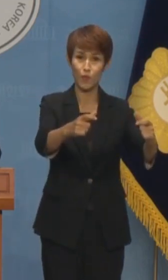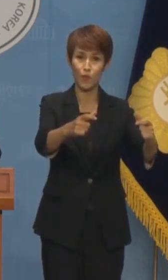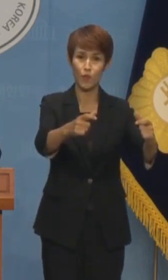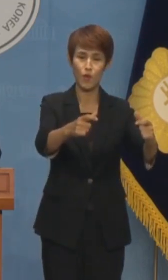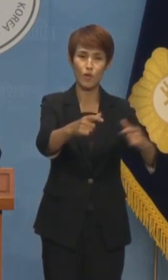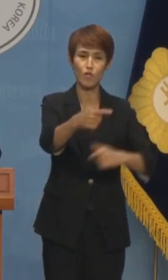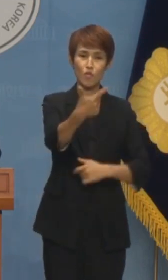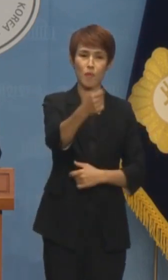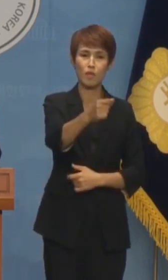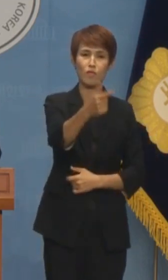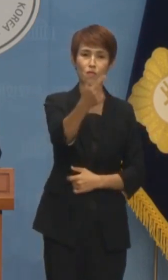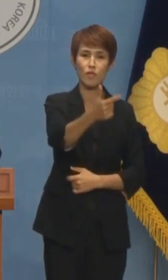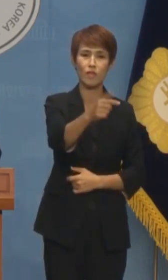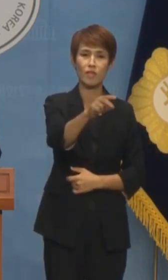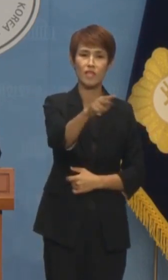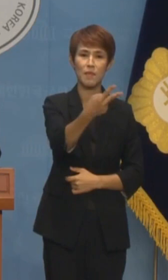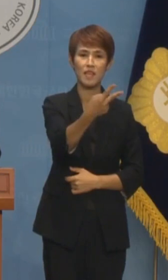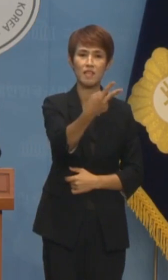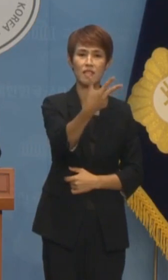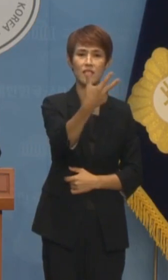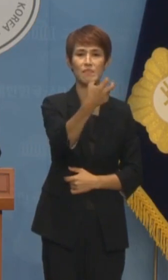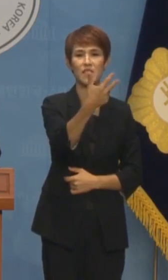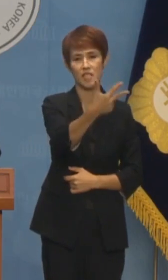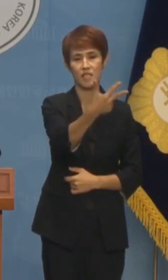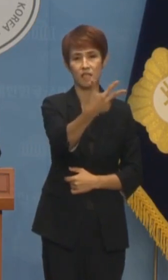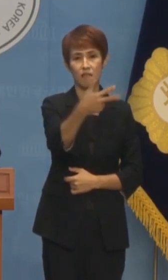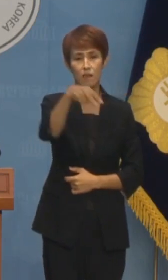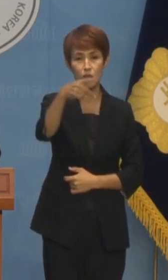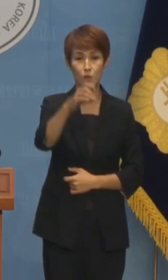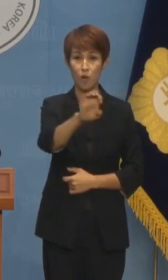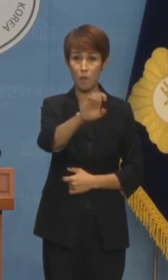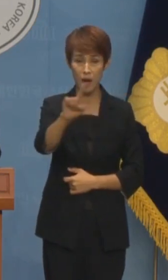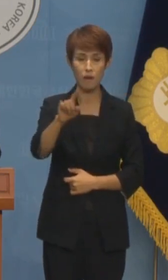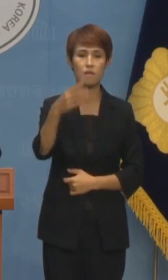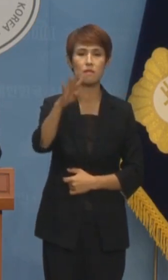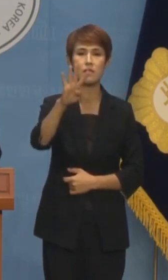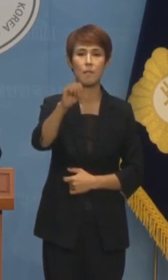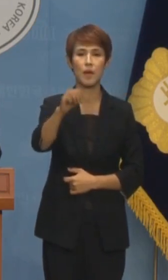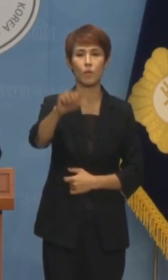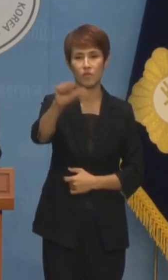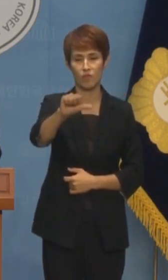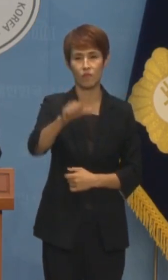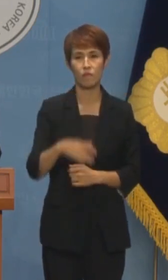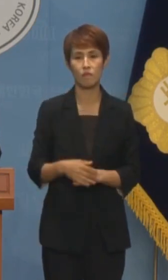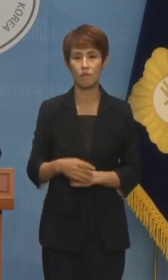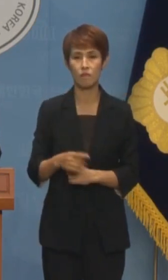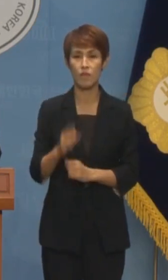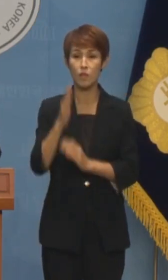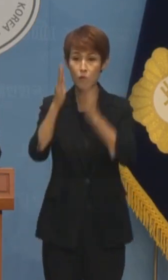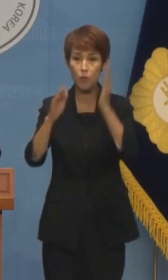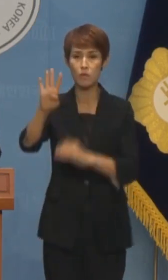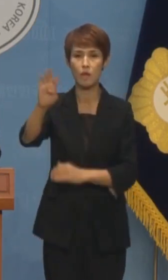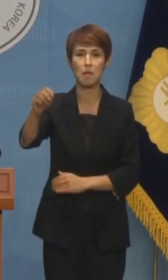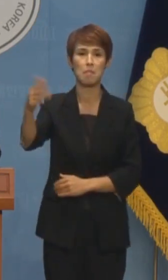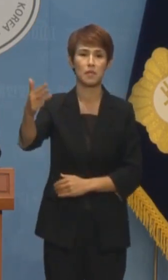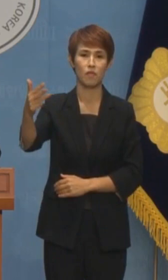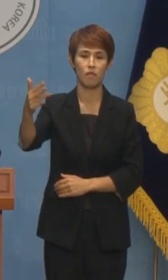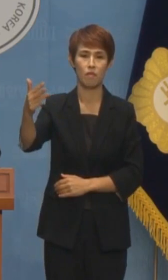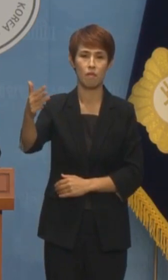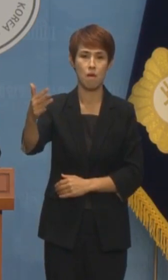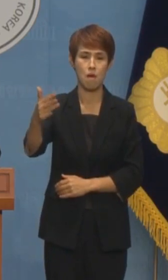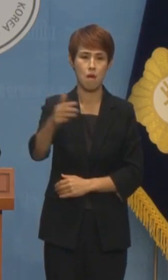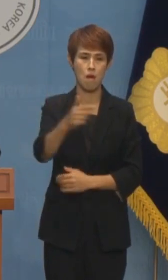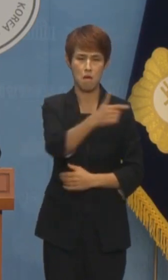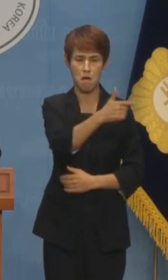6만 6,277건, 송파구 4만 5,103건, 서초구 4만 4,873건 순으로